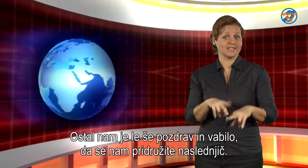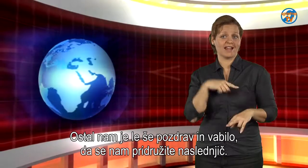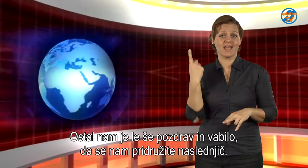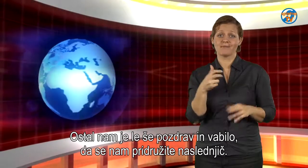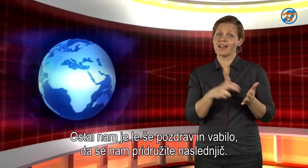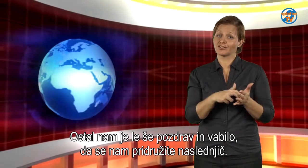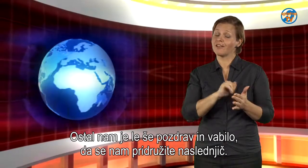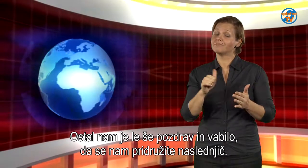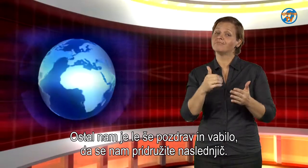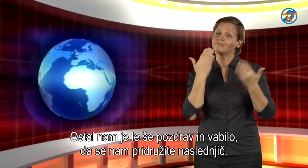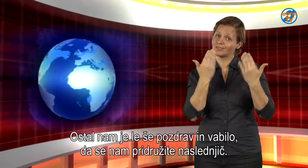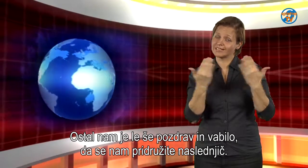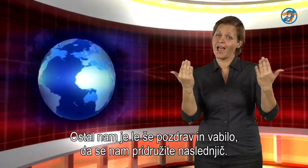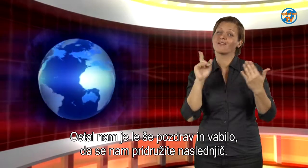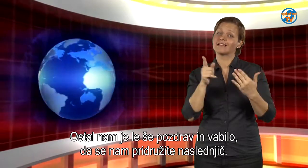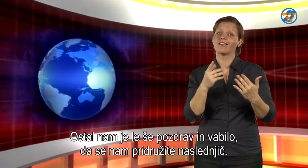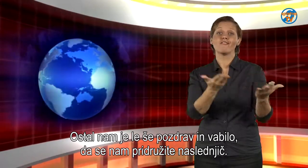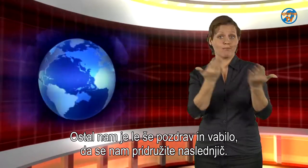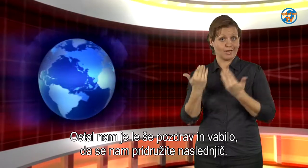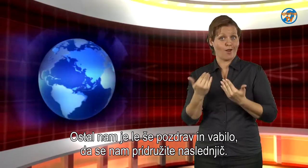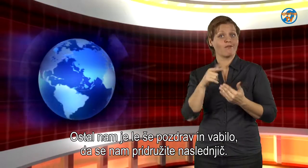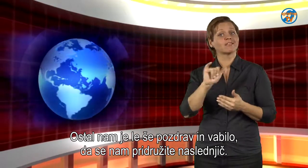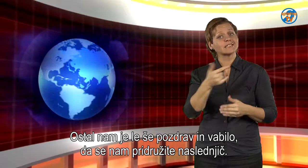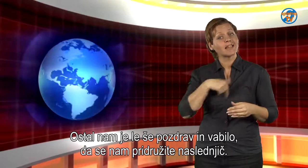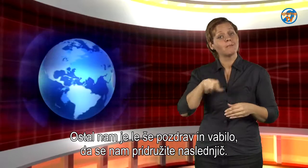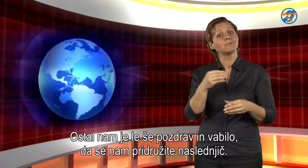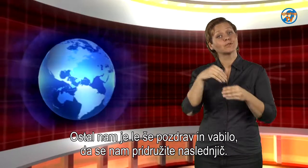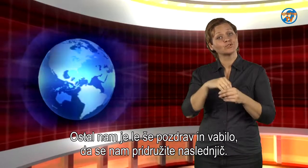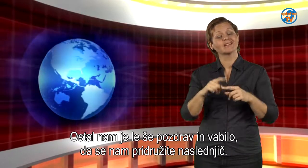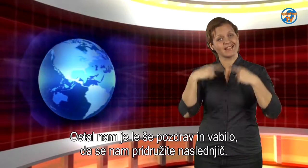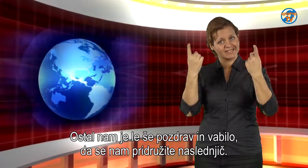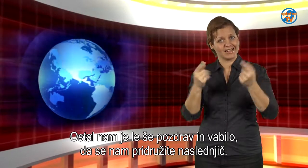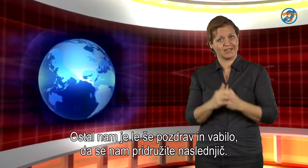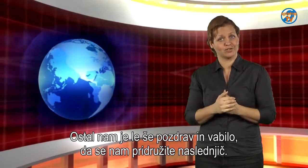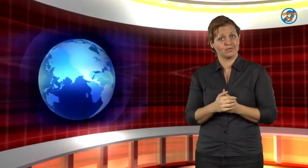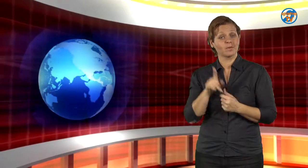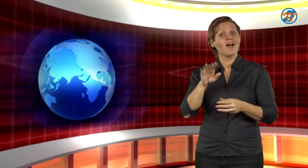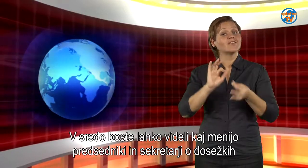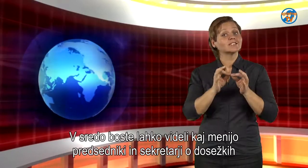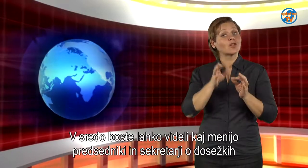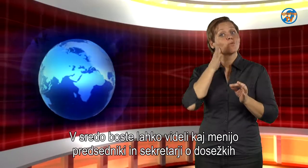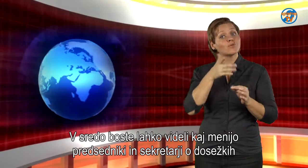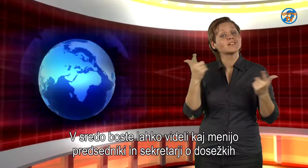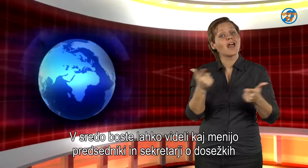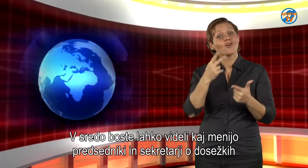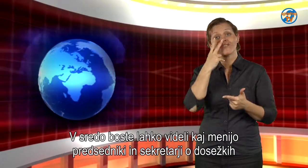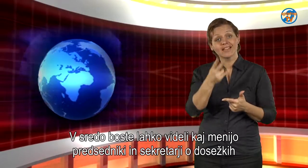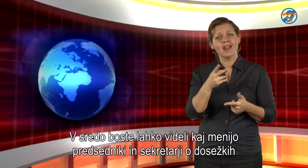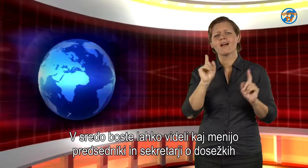Ostal nam je le še pozdrav in vabilo, da se nam pridružite naslednjič. V sredo boste lahko videli, kaj